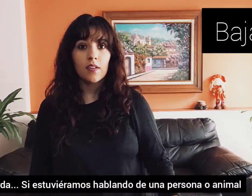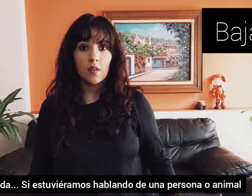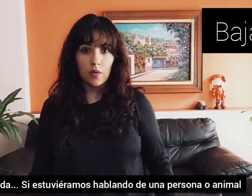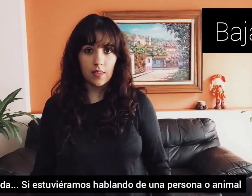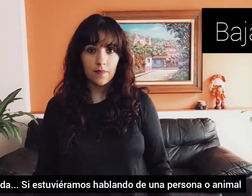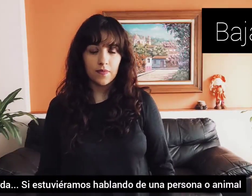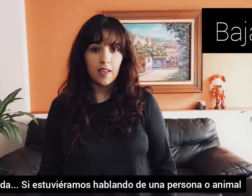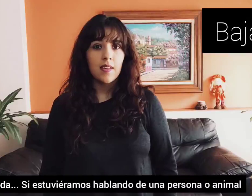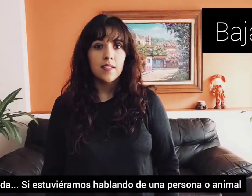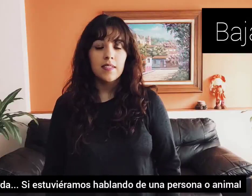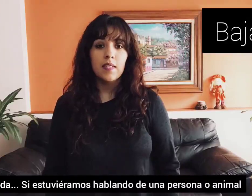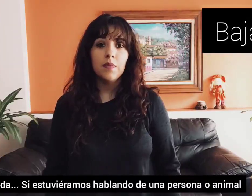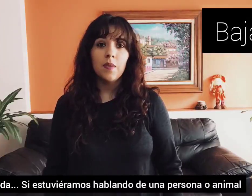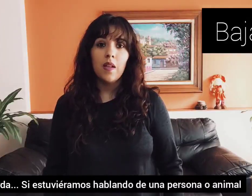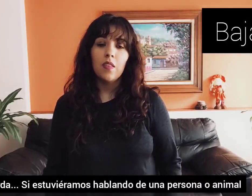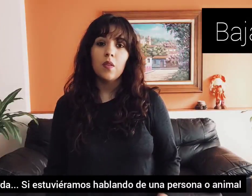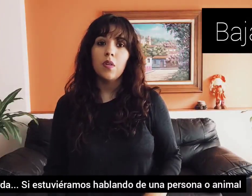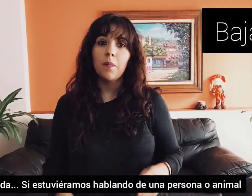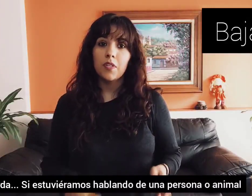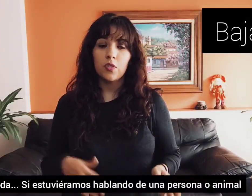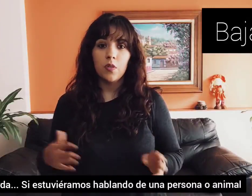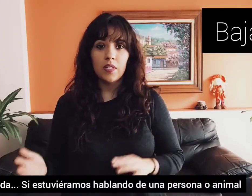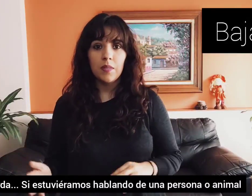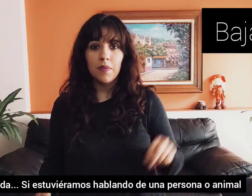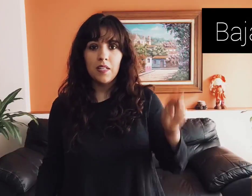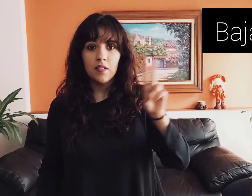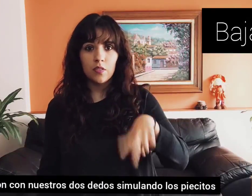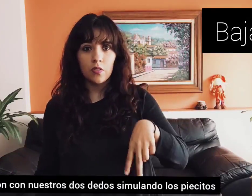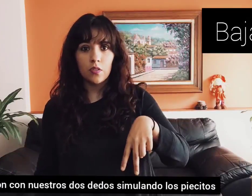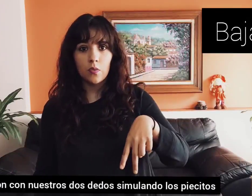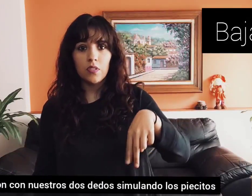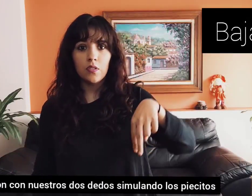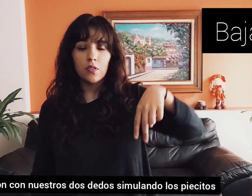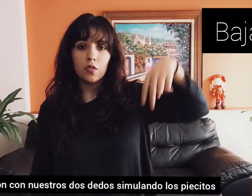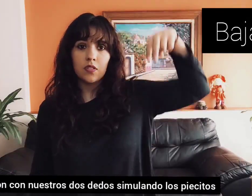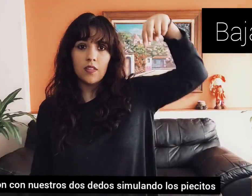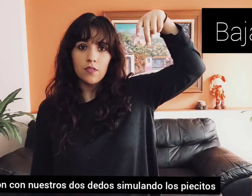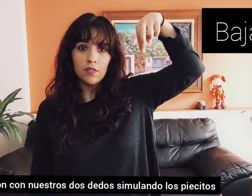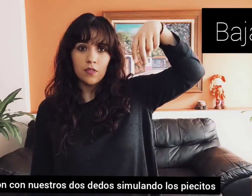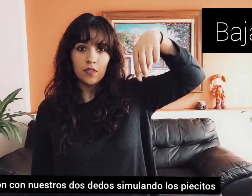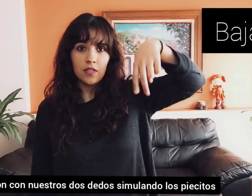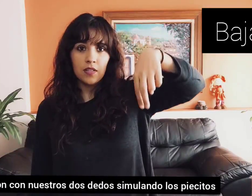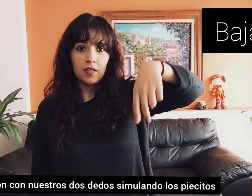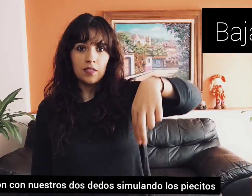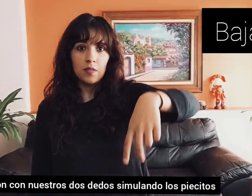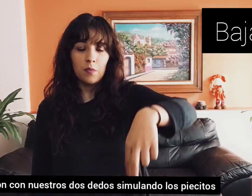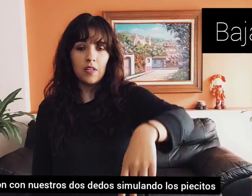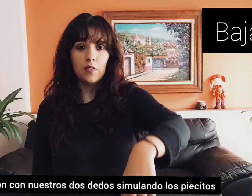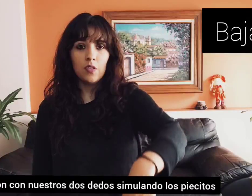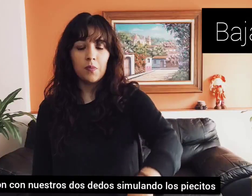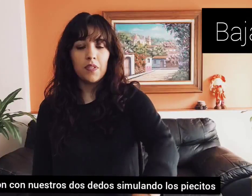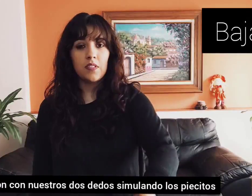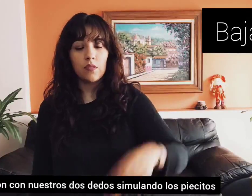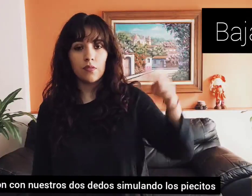Recuerda, si estamos hablando de una persona o animal, son con nuestros dos dedos, simulando los piecitos.